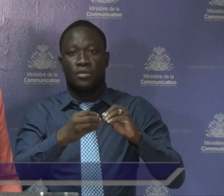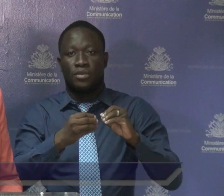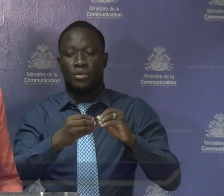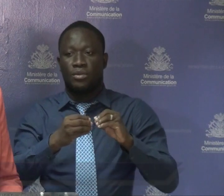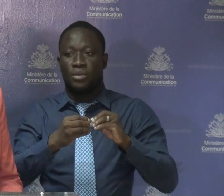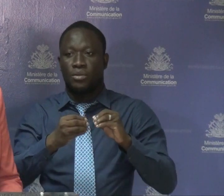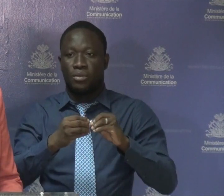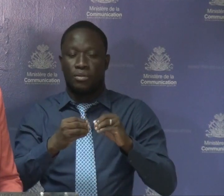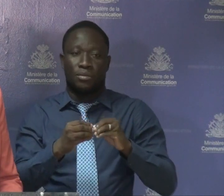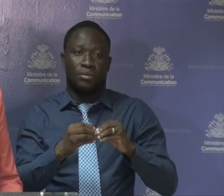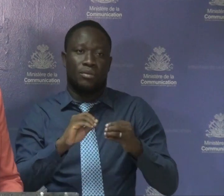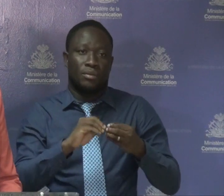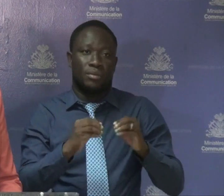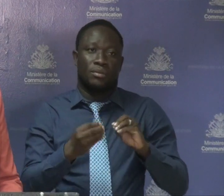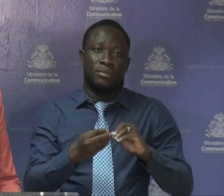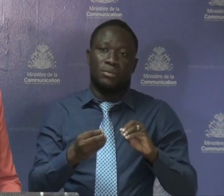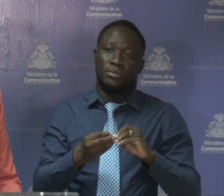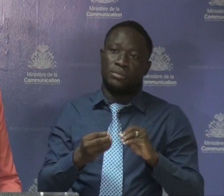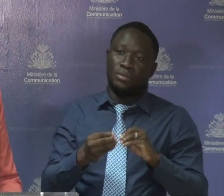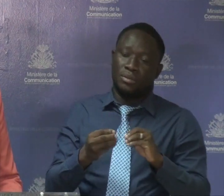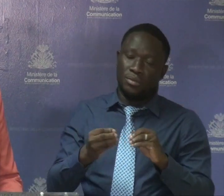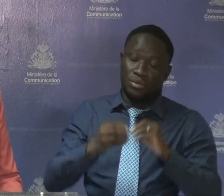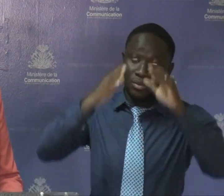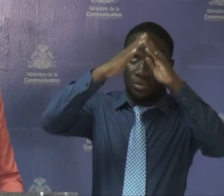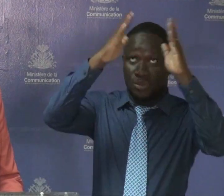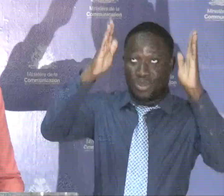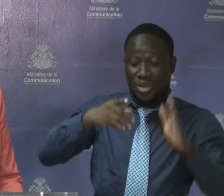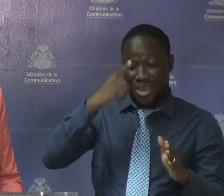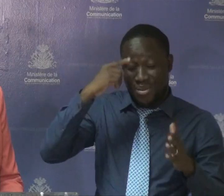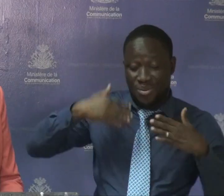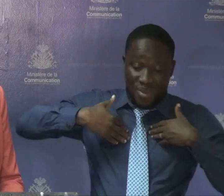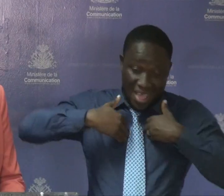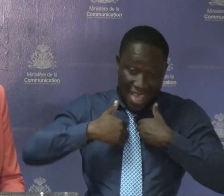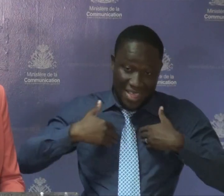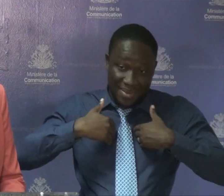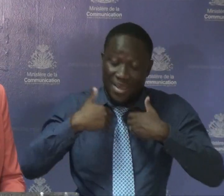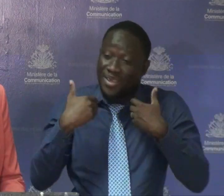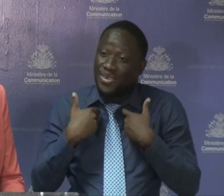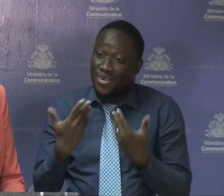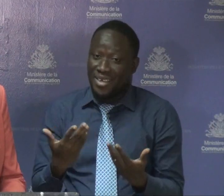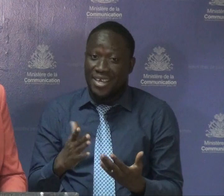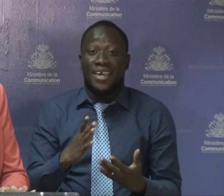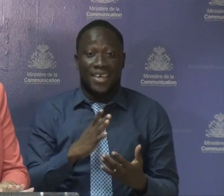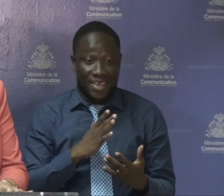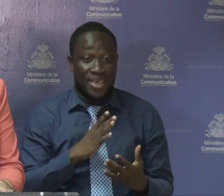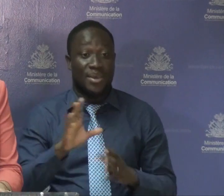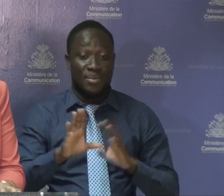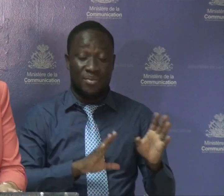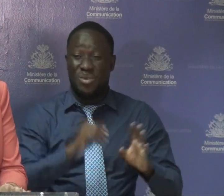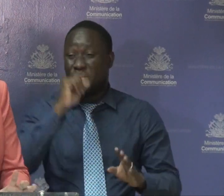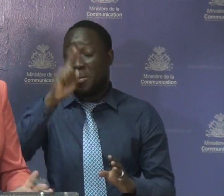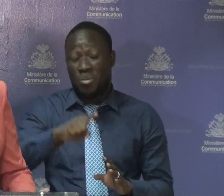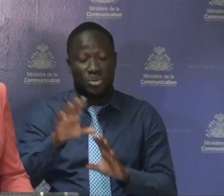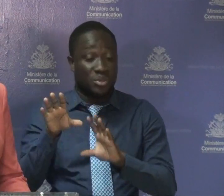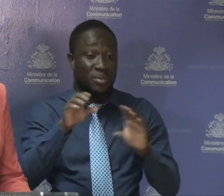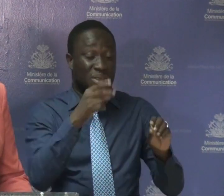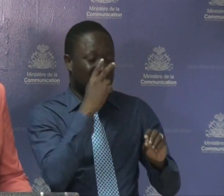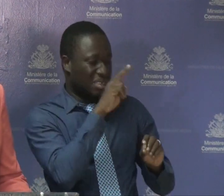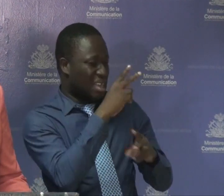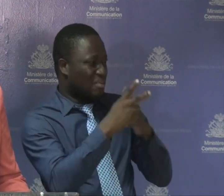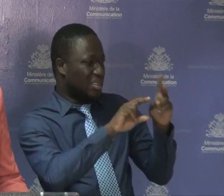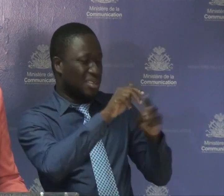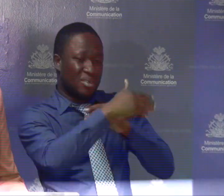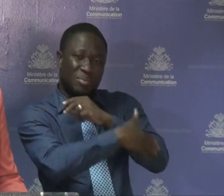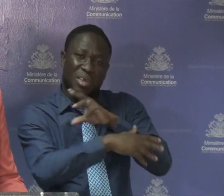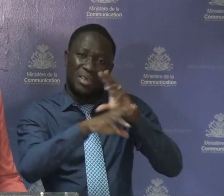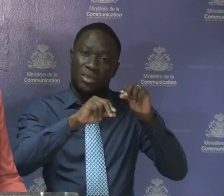que vous avez eux-mêmes en eux-mêmes la caillou, comment que vous avez bien vivre, comment que vous avez bien faire, parce que vous n'avez pas besoin de déplacer. On va regarder un